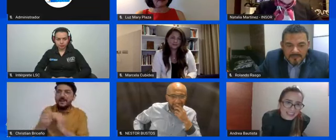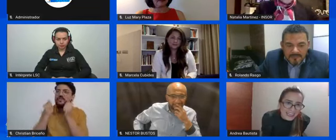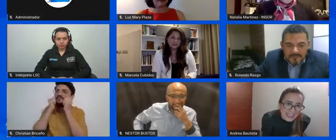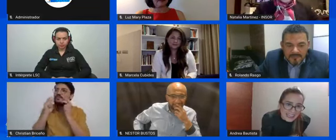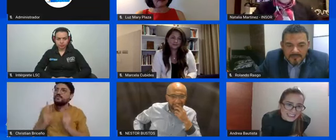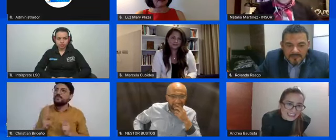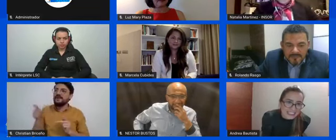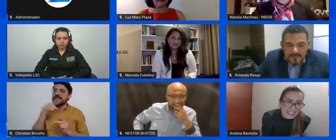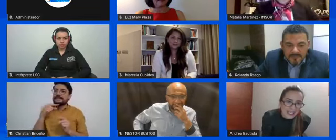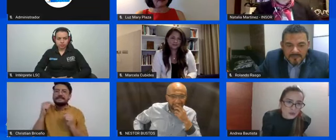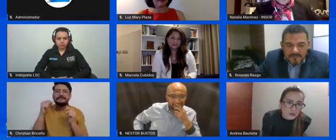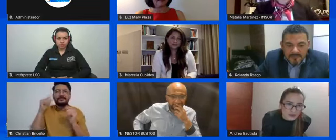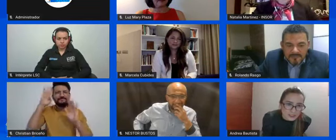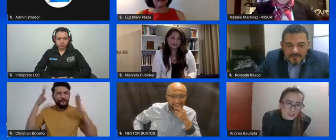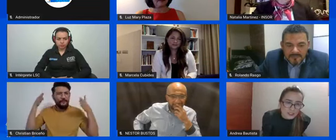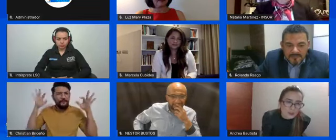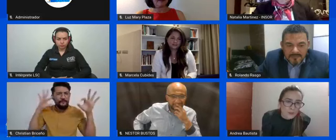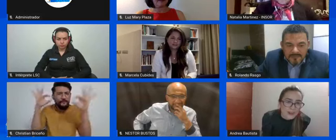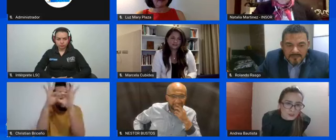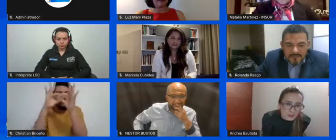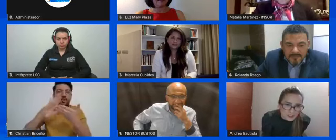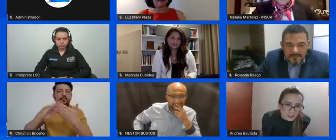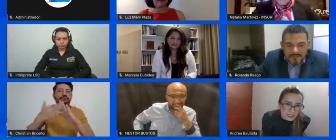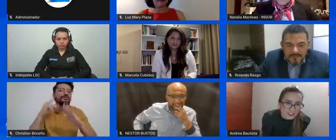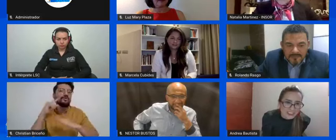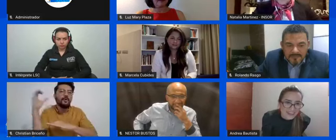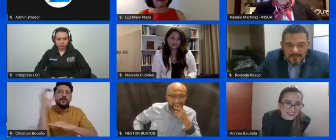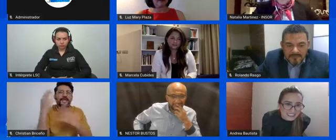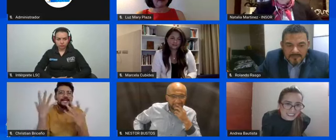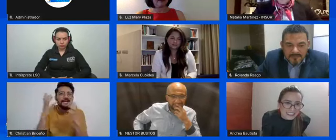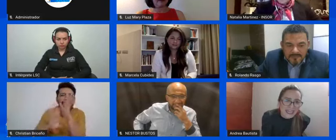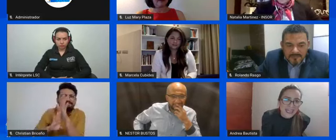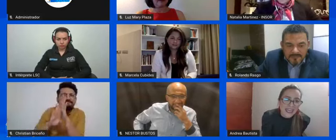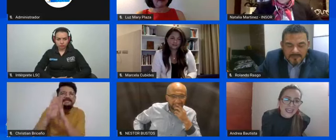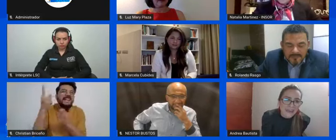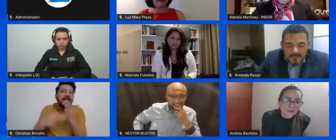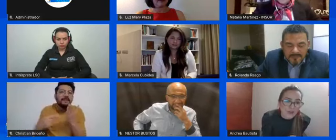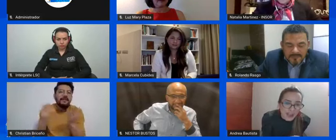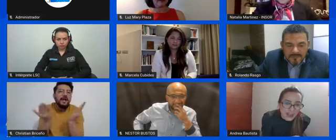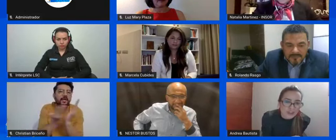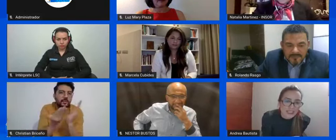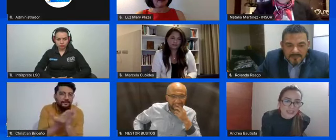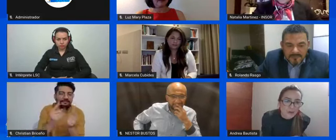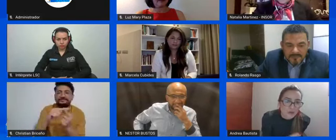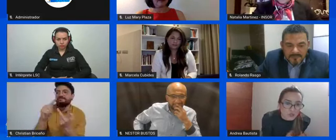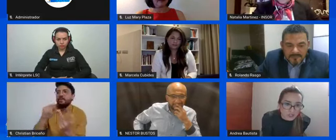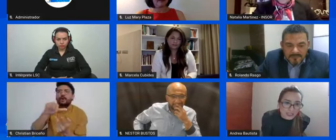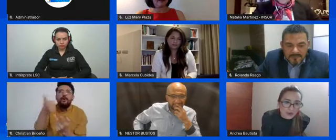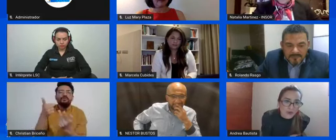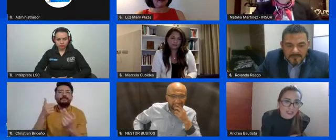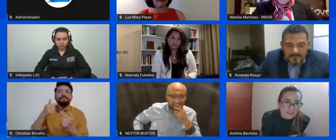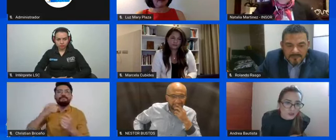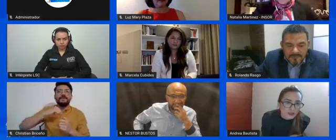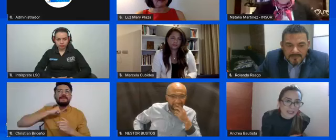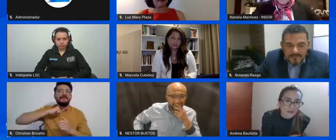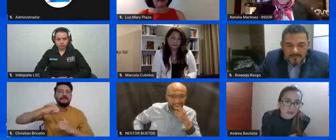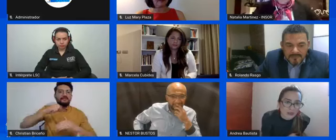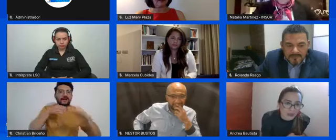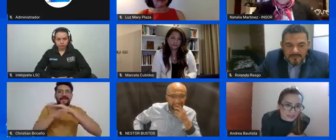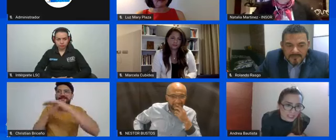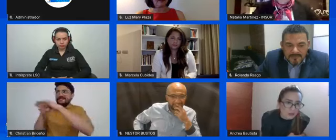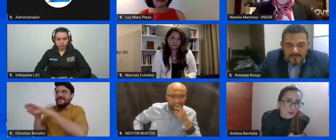trabajar, entendí que son varios profesionales que trabajan allí, enfocados en la evolución de la comunidad sorda